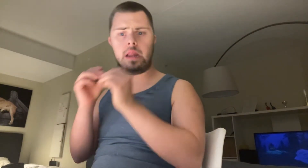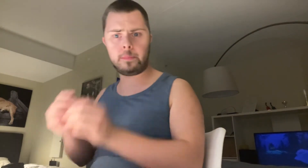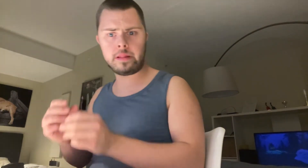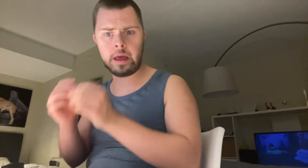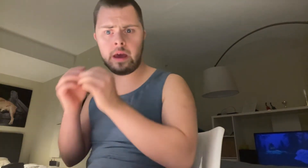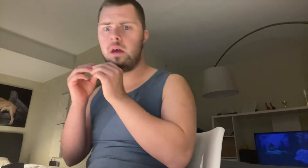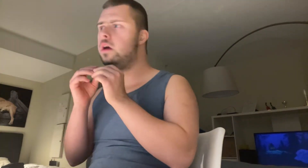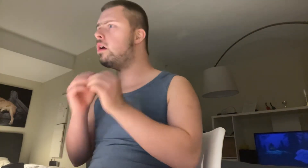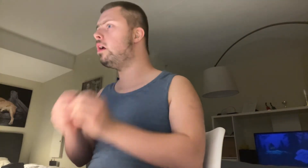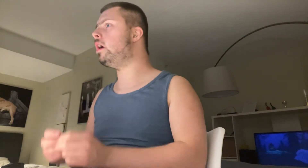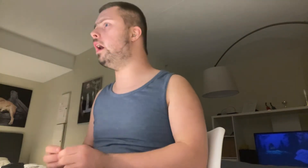Jag släppte.